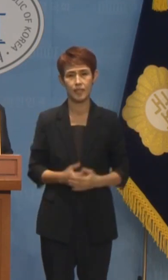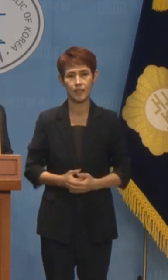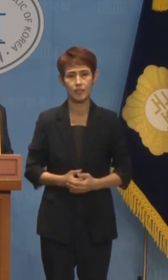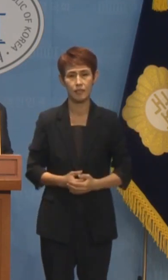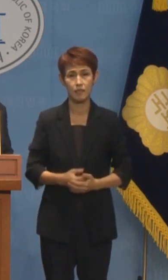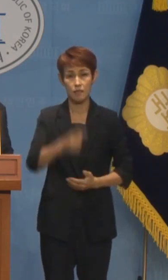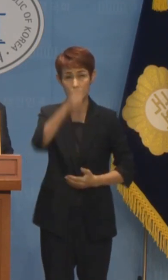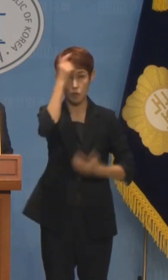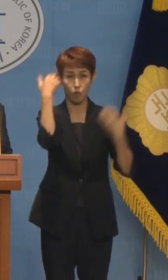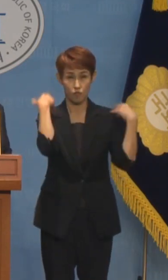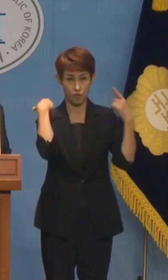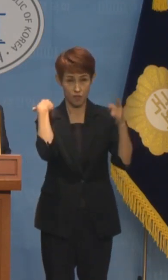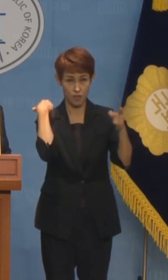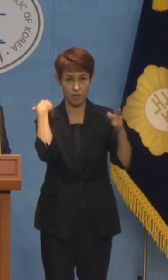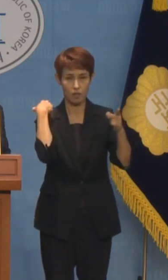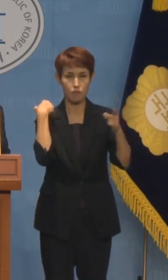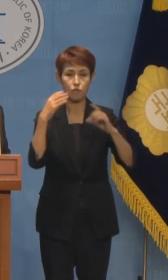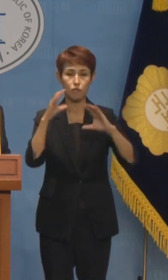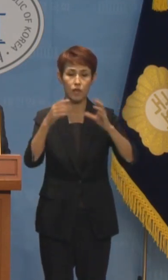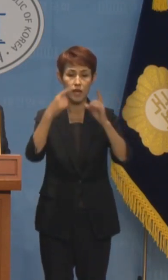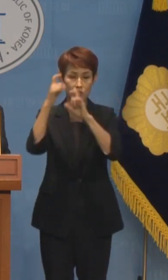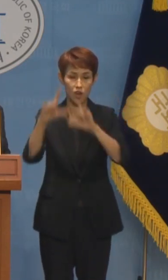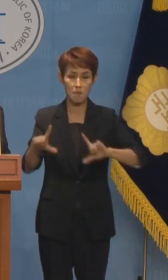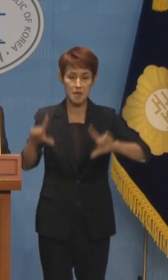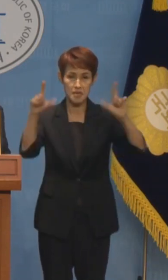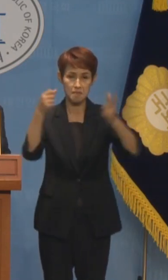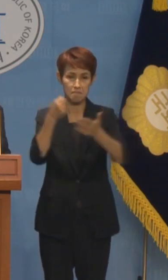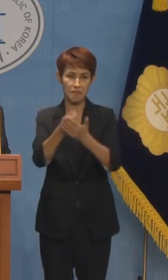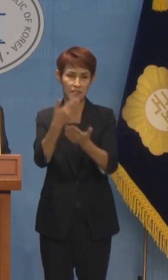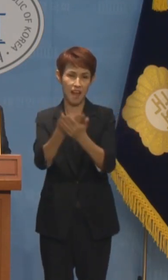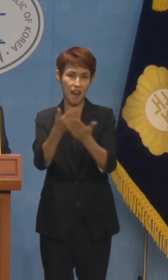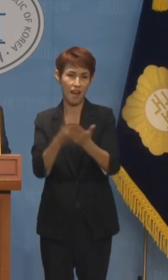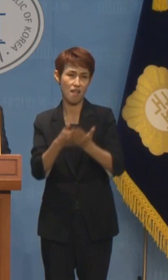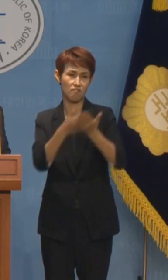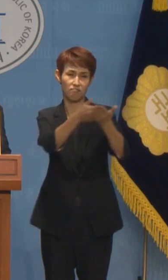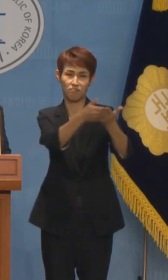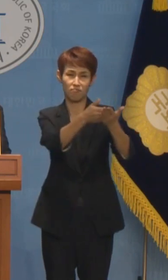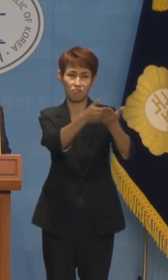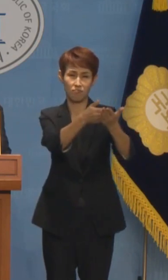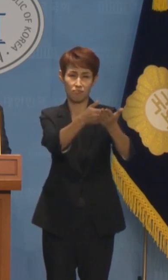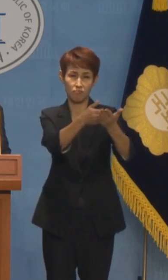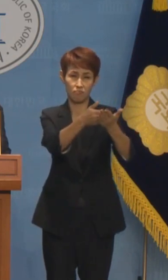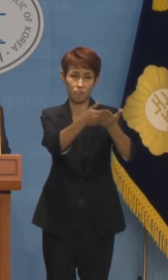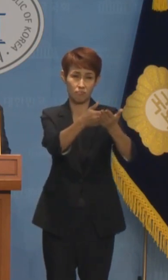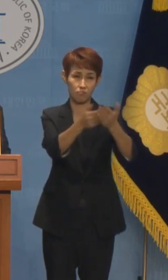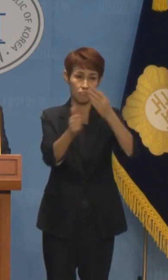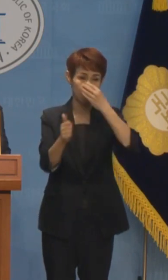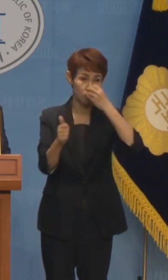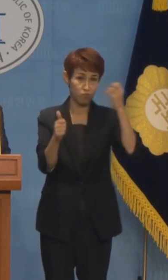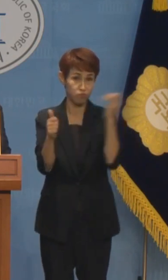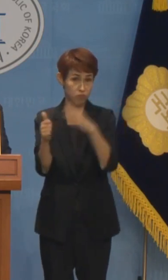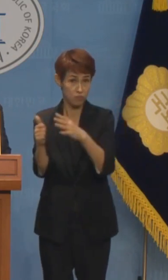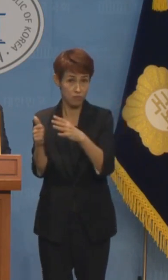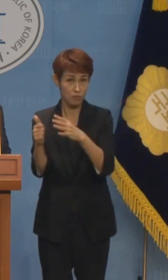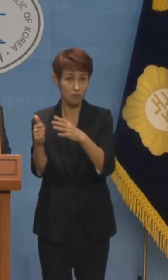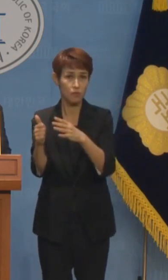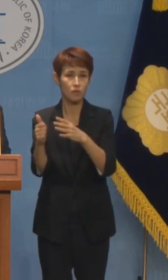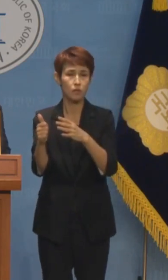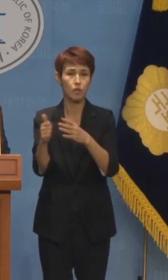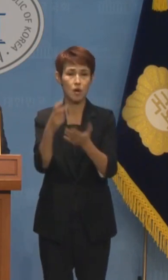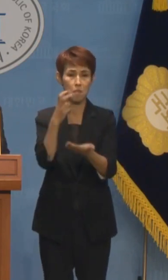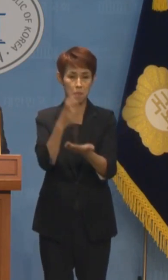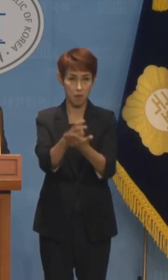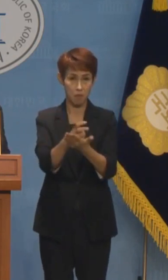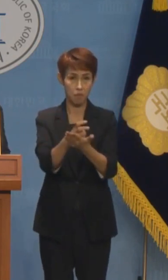정부가이 국가 개일 요구하는 국민들의 의사를 수용하지 않고 그리고 개정안을